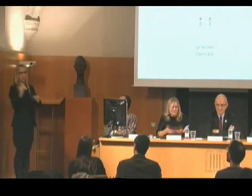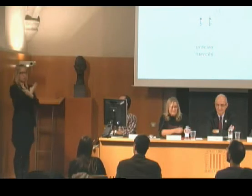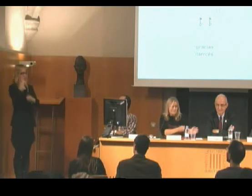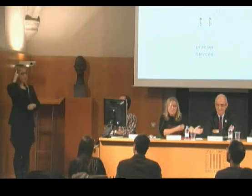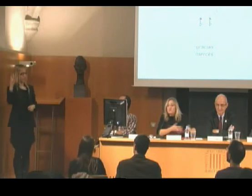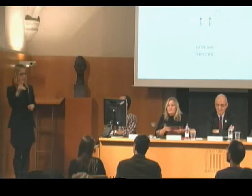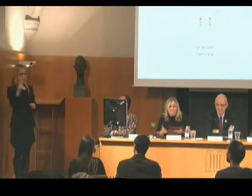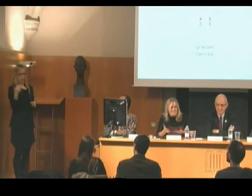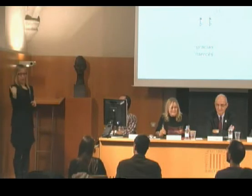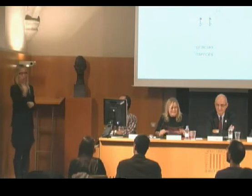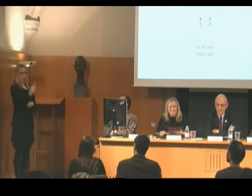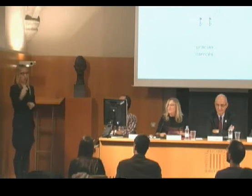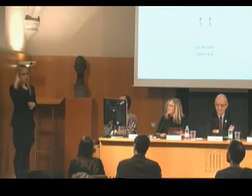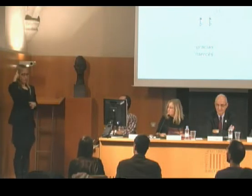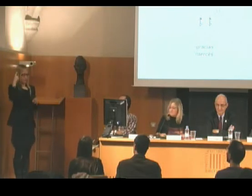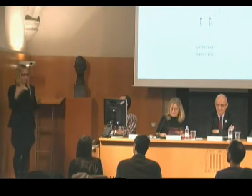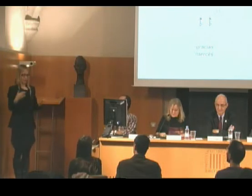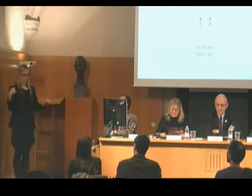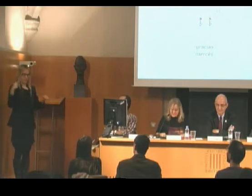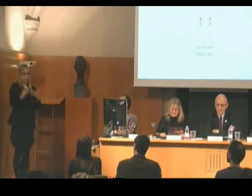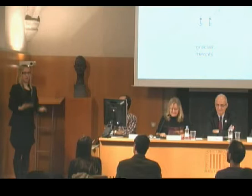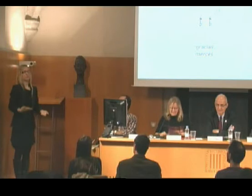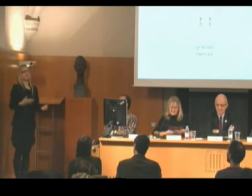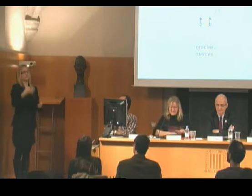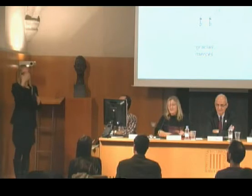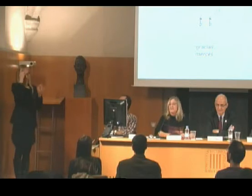just 11 dies.